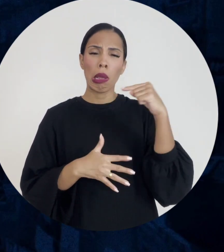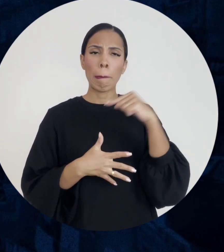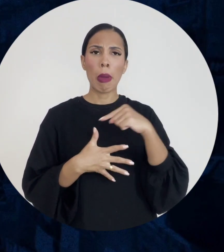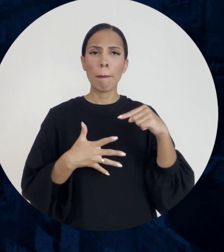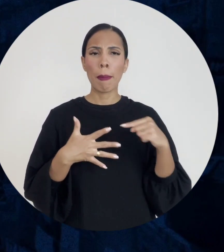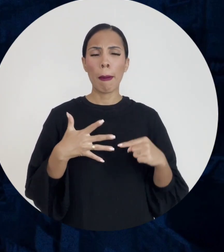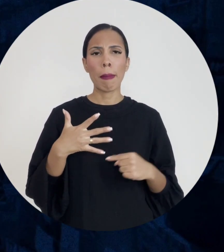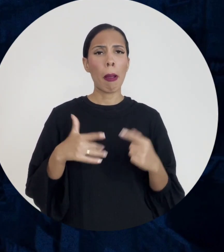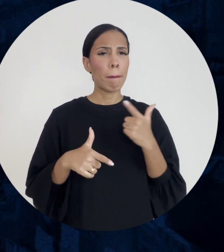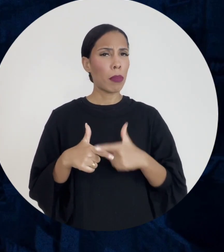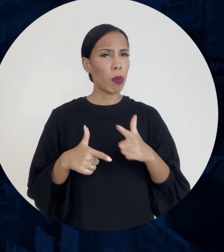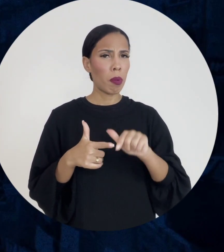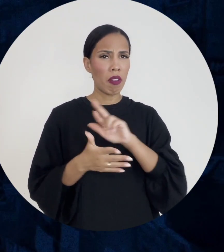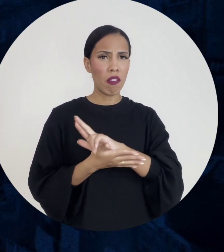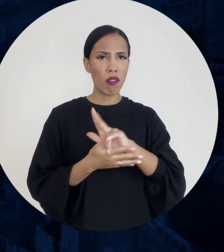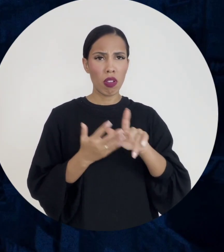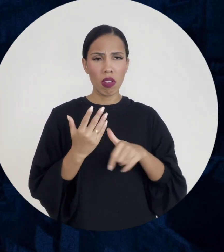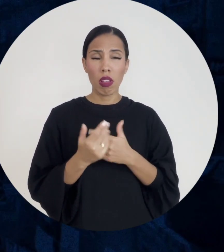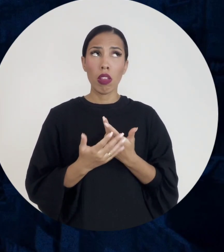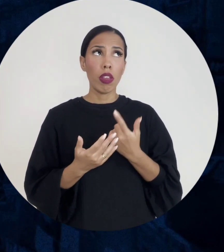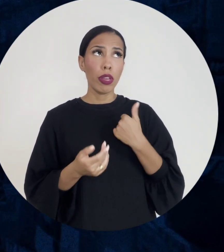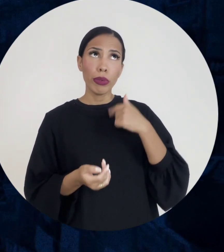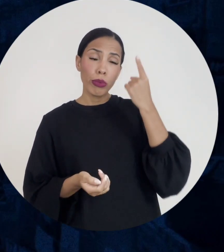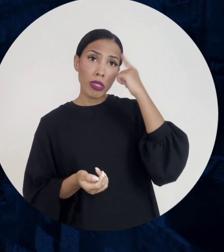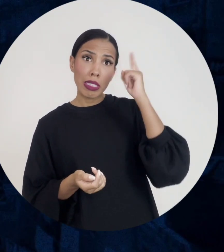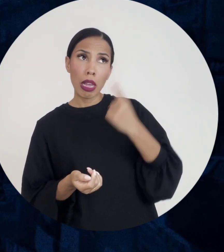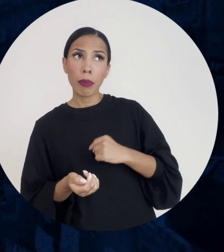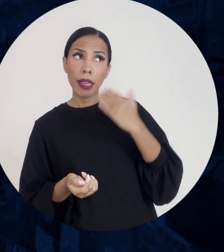na época eu nem questionei, não sabia questionar essas coisas.